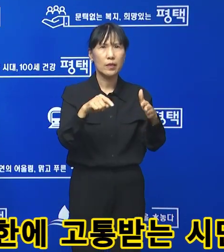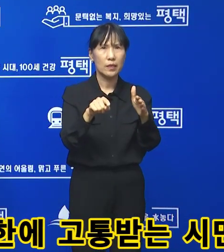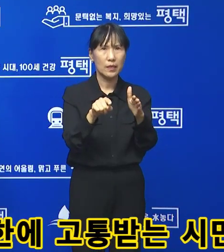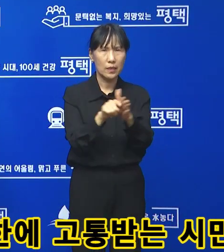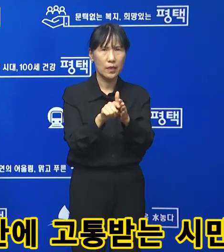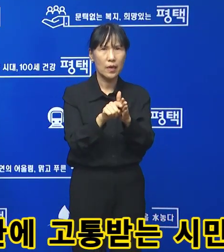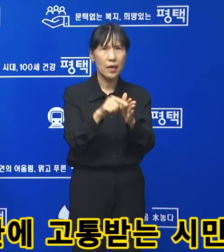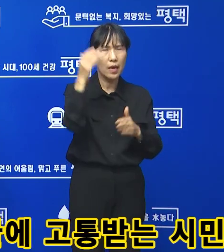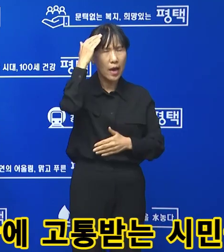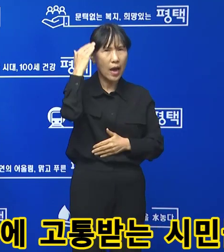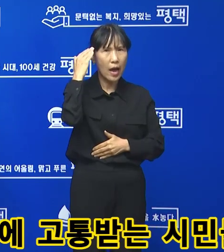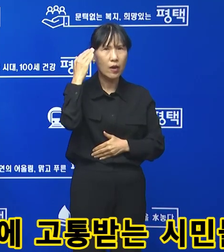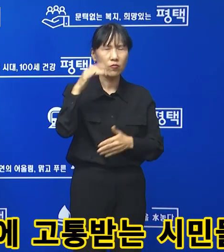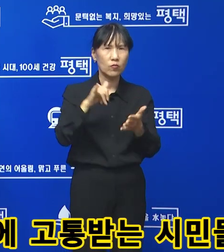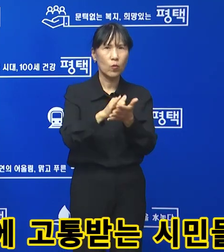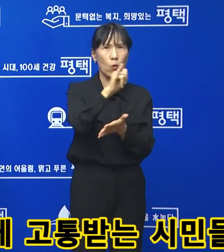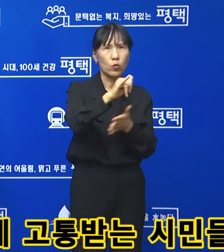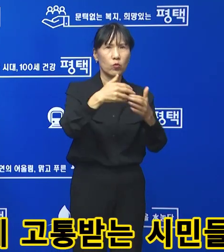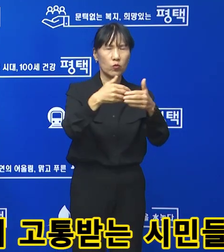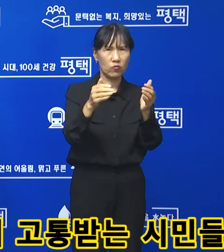협력이 절실한